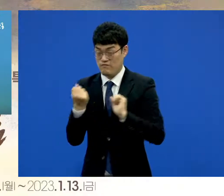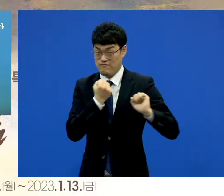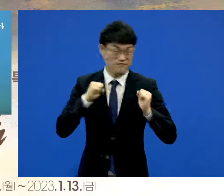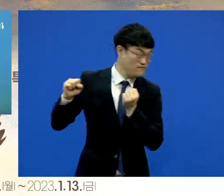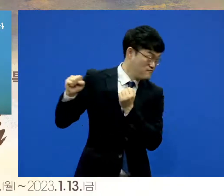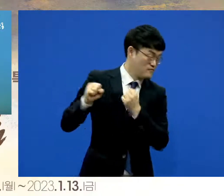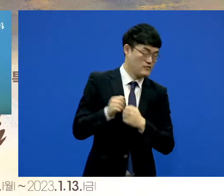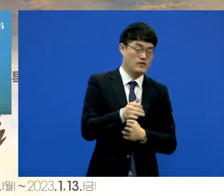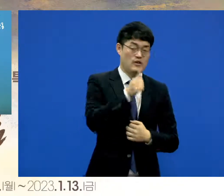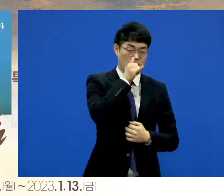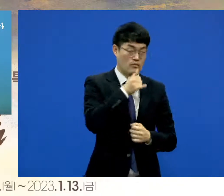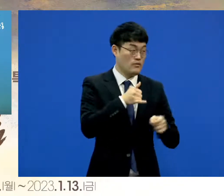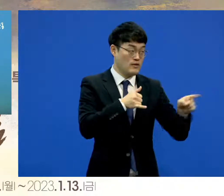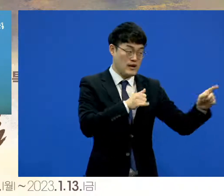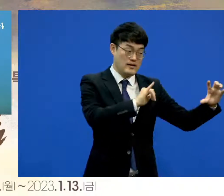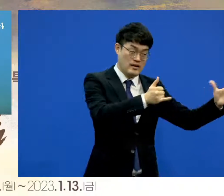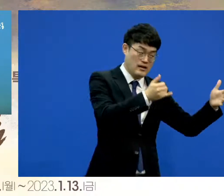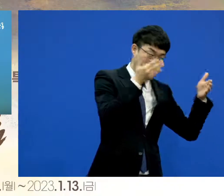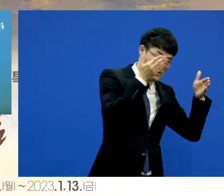사람.